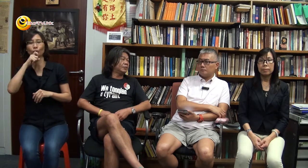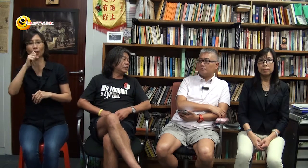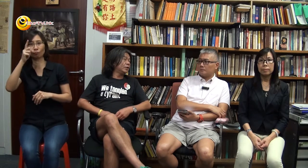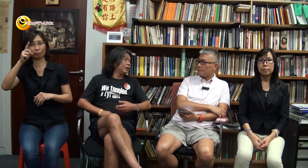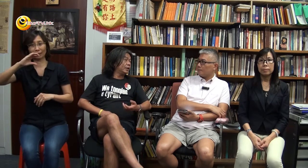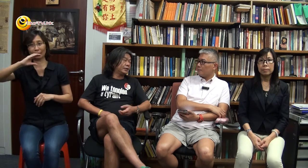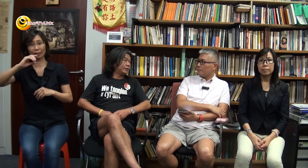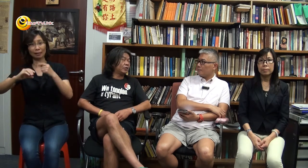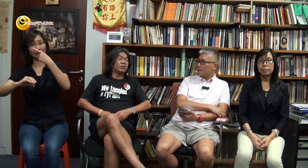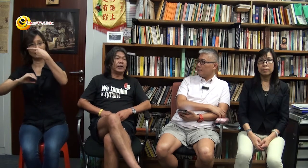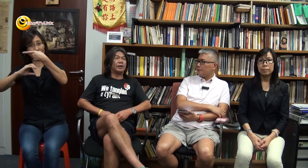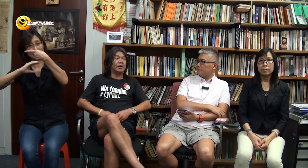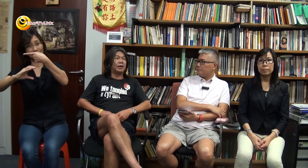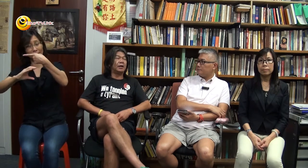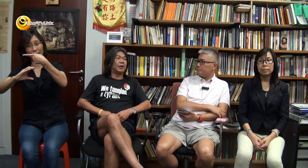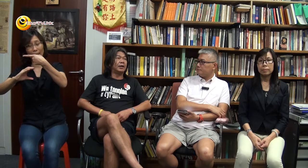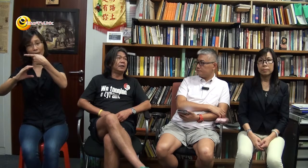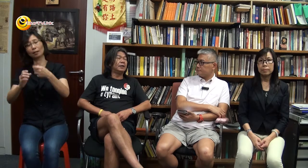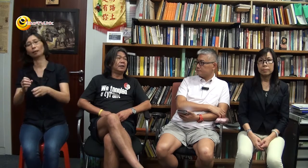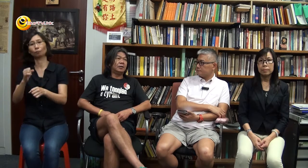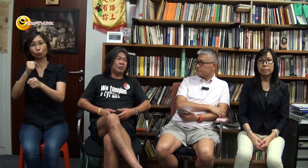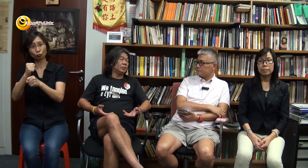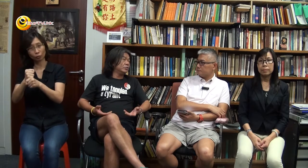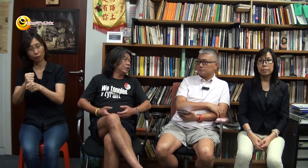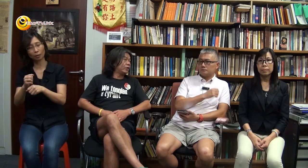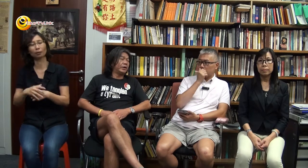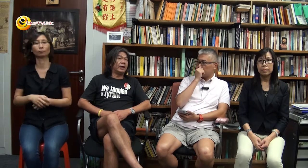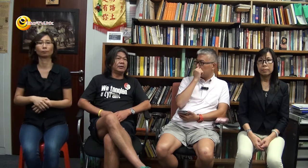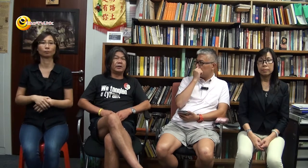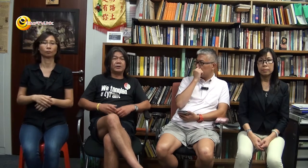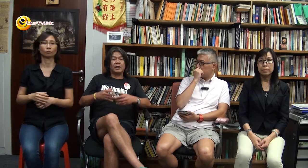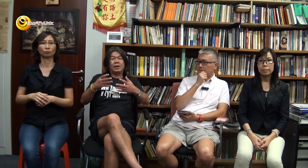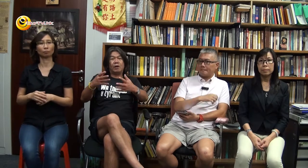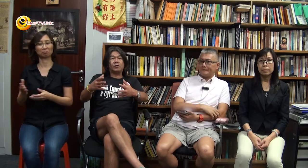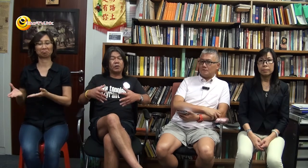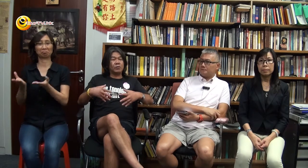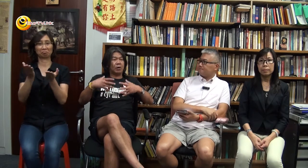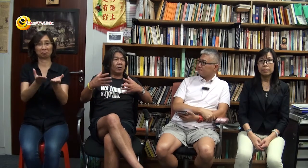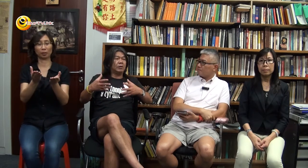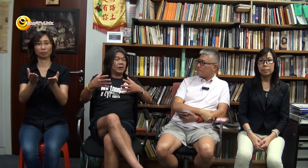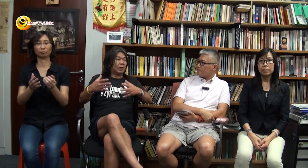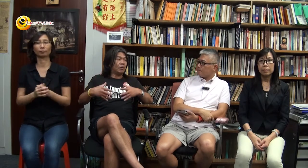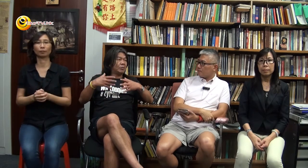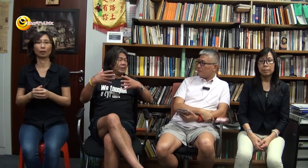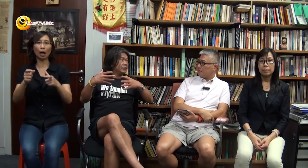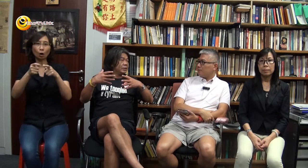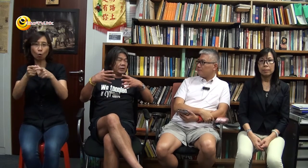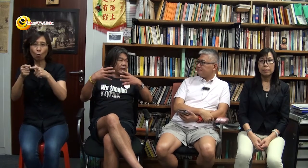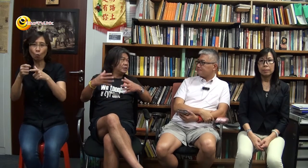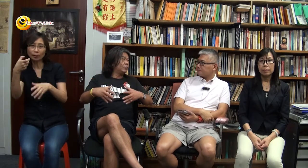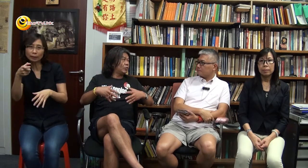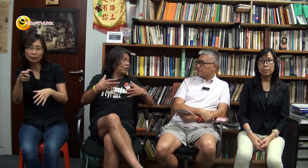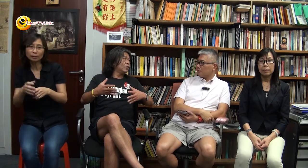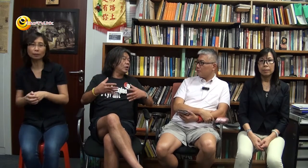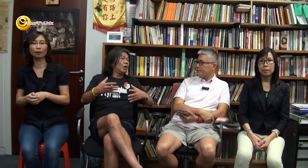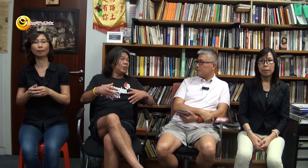元做那些政績工程啦，是不是？這個完全是益他們的，即利用了公帑，透過民